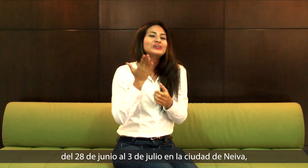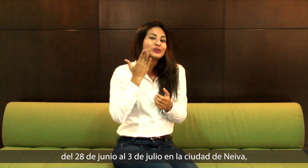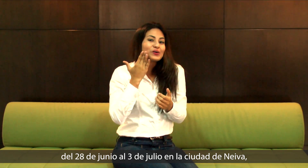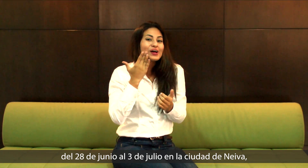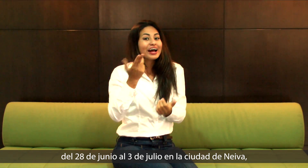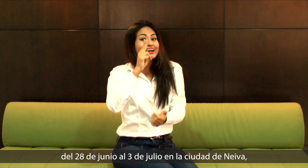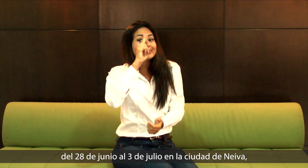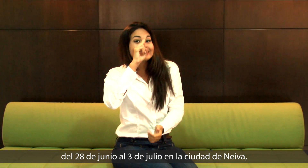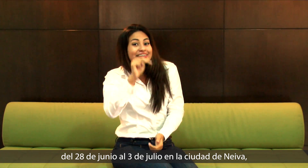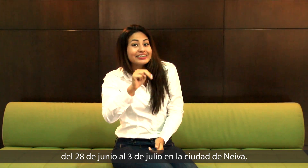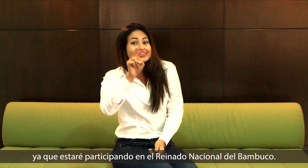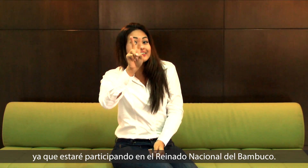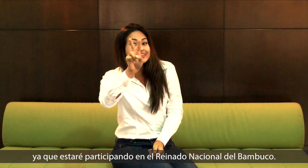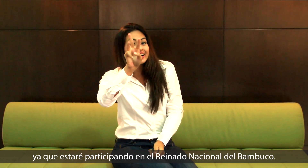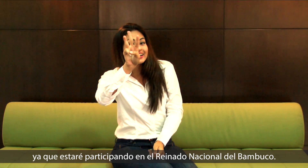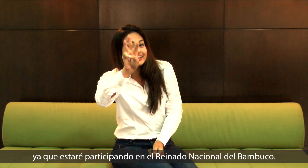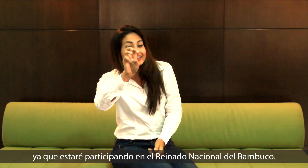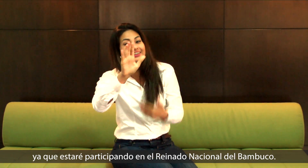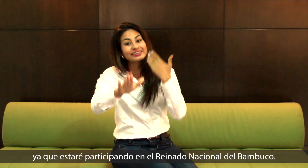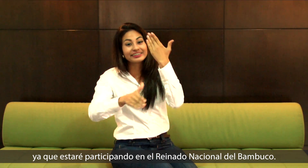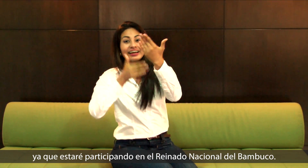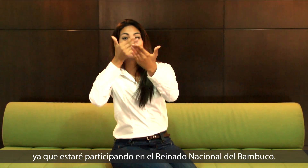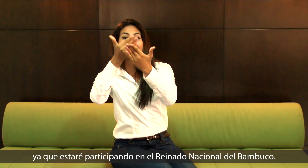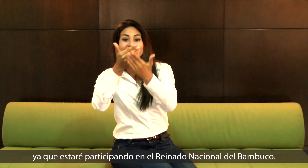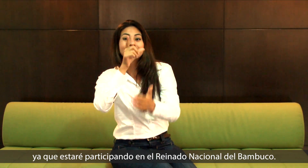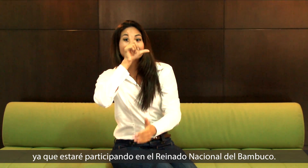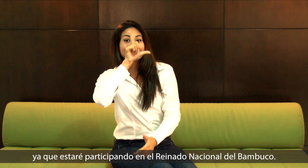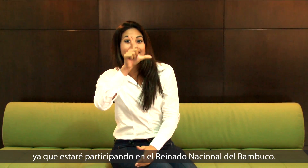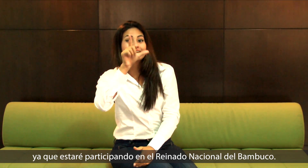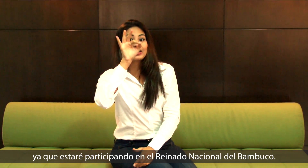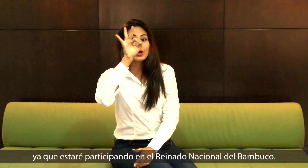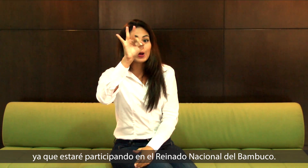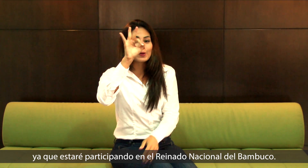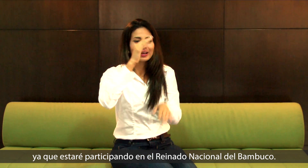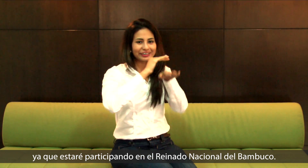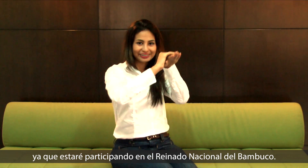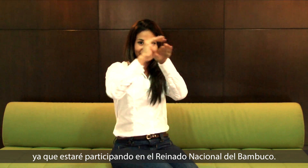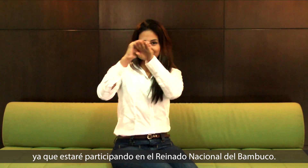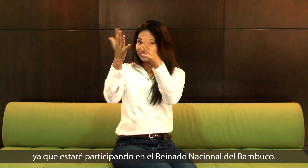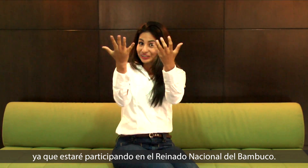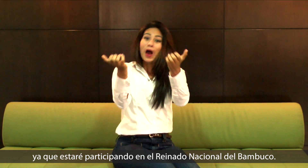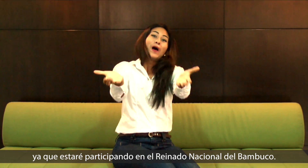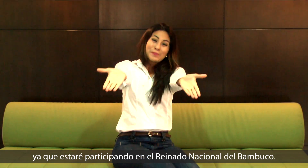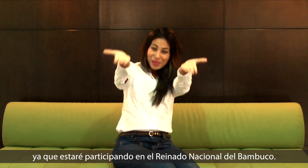la ciudad de Neiva, ya que estaré participando en el reinado nacional del bambuco.